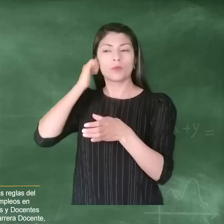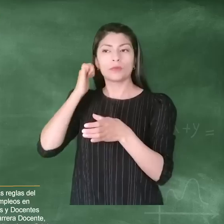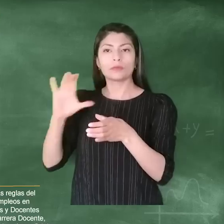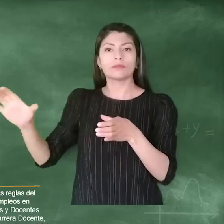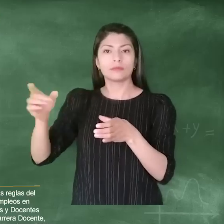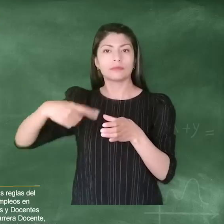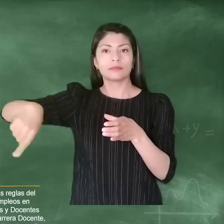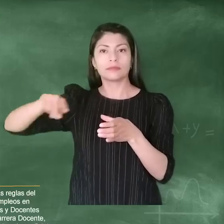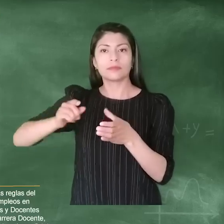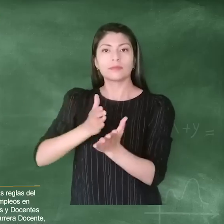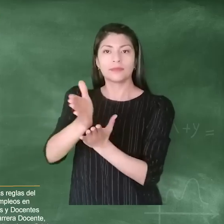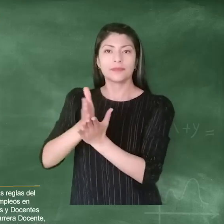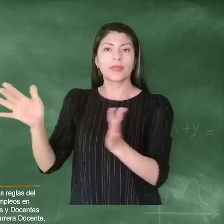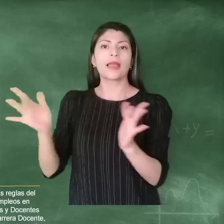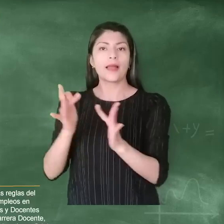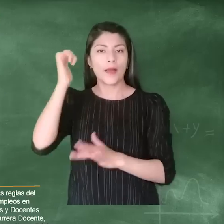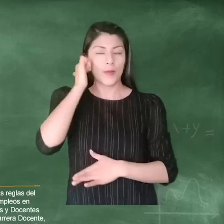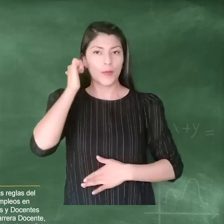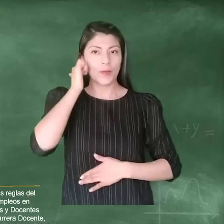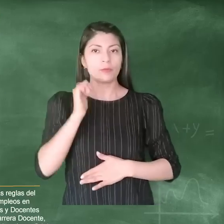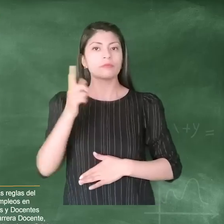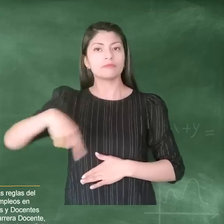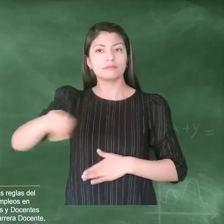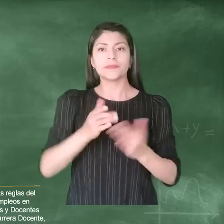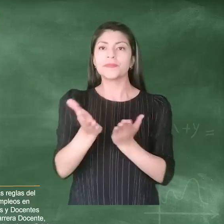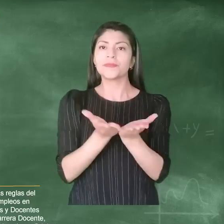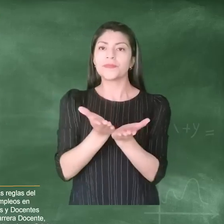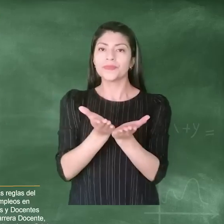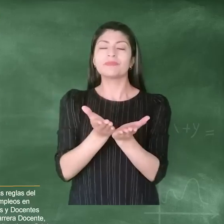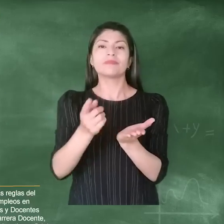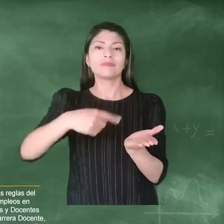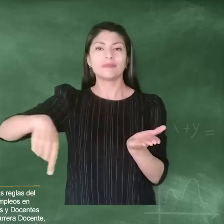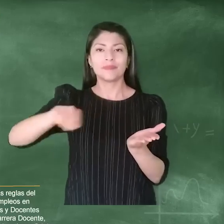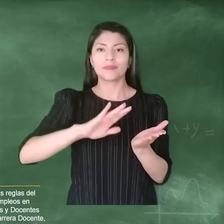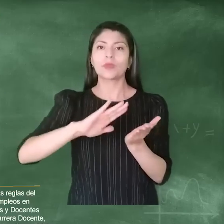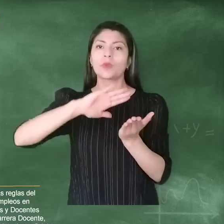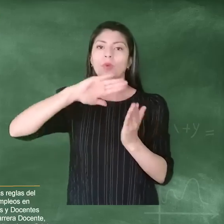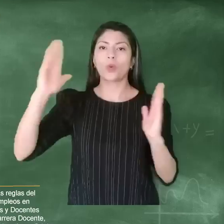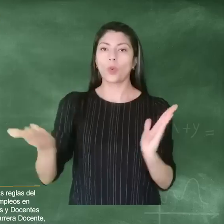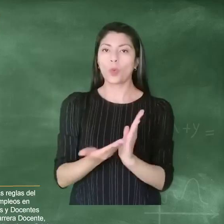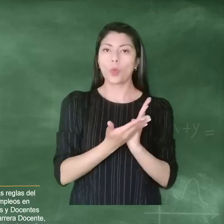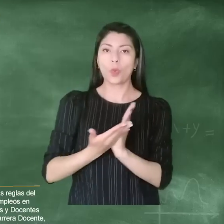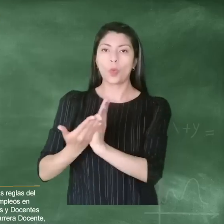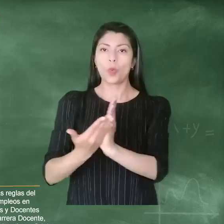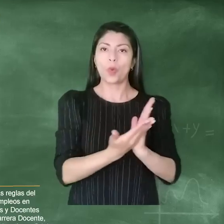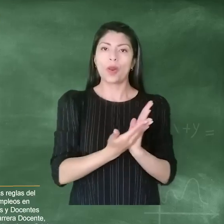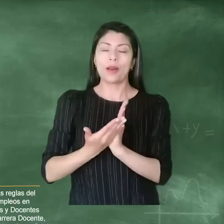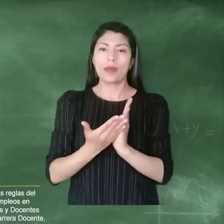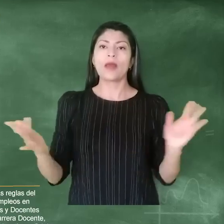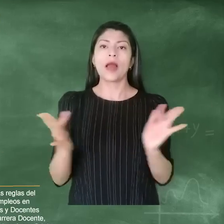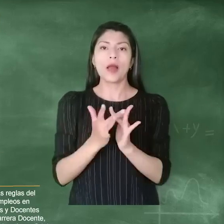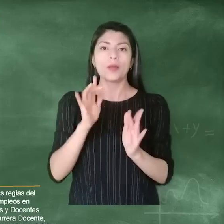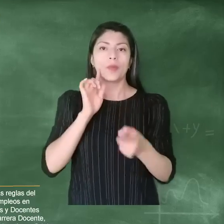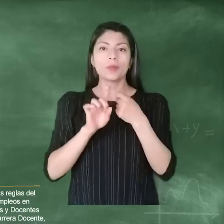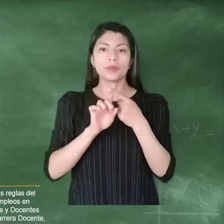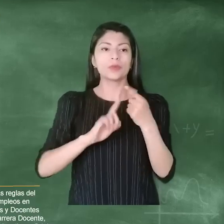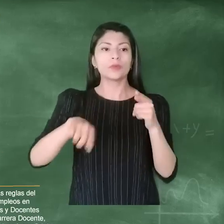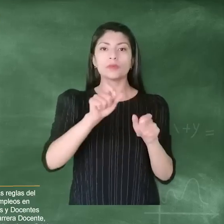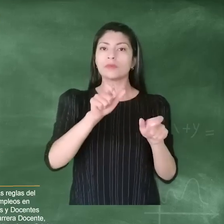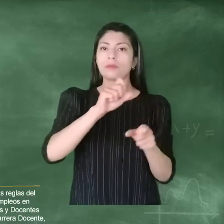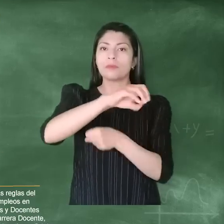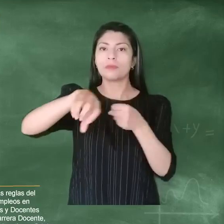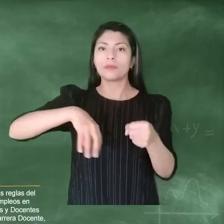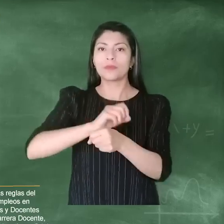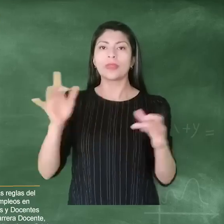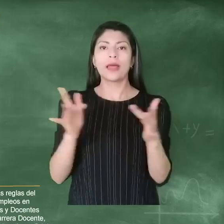al Sistema Especial de Carrera Docente, que prestan su servicio en instituciones educativas oficiales que